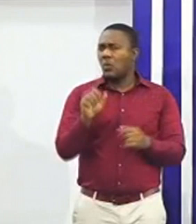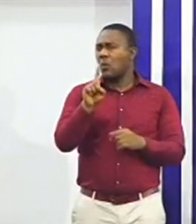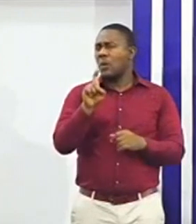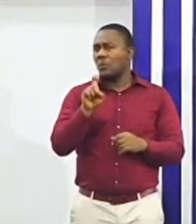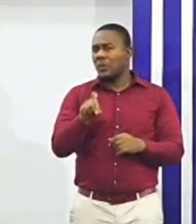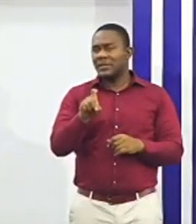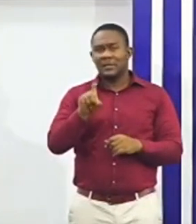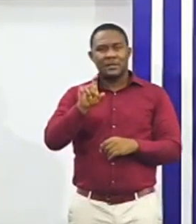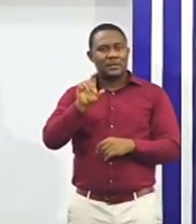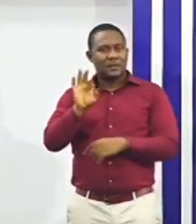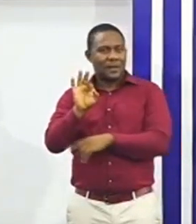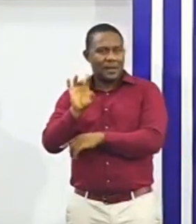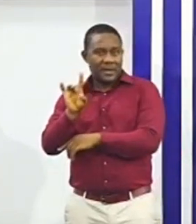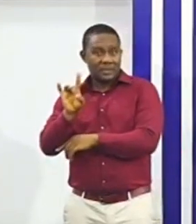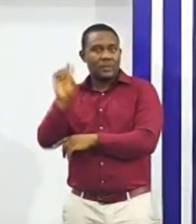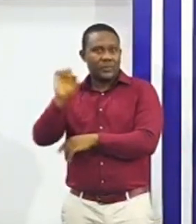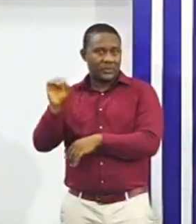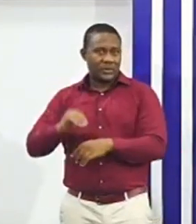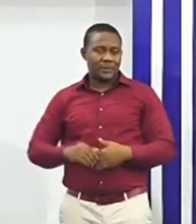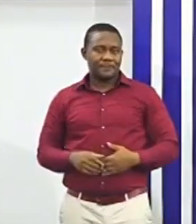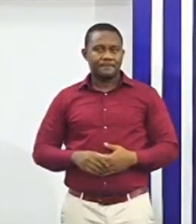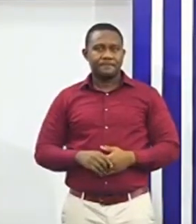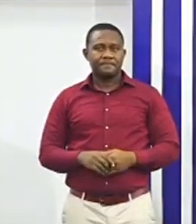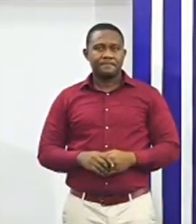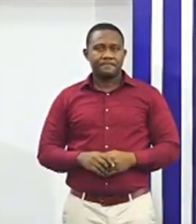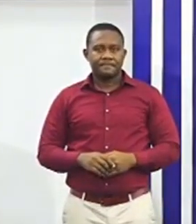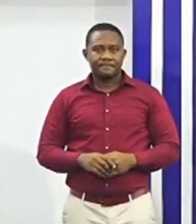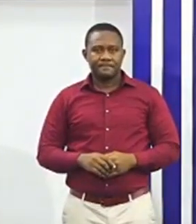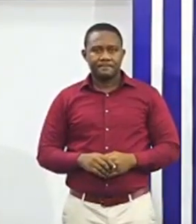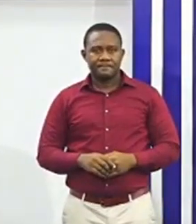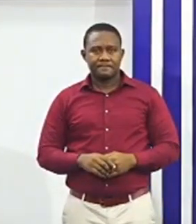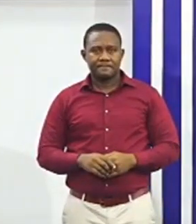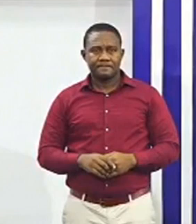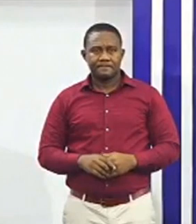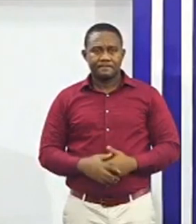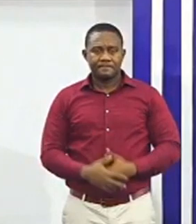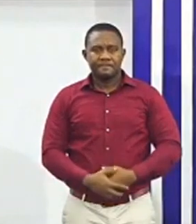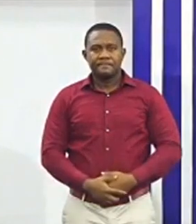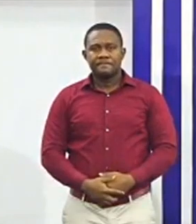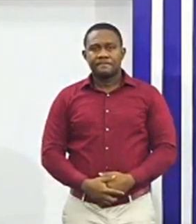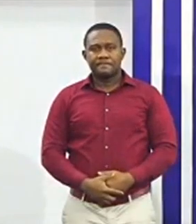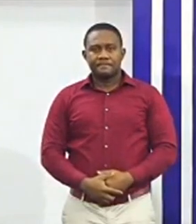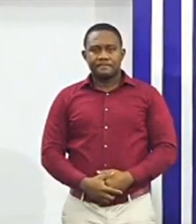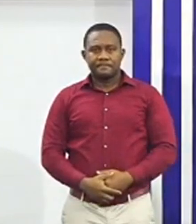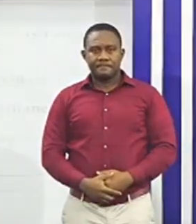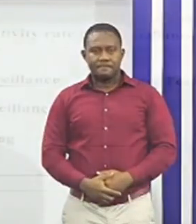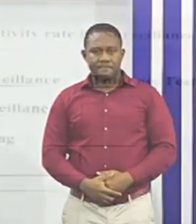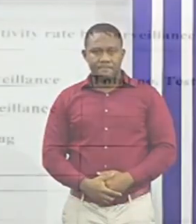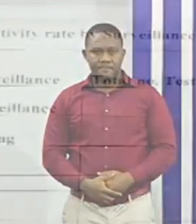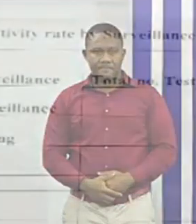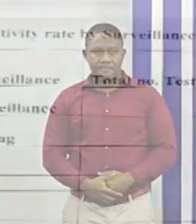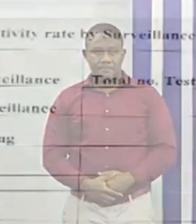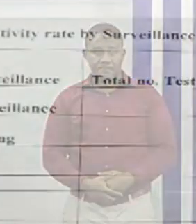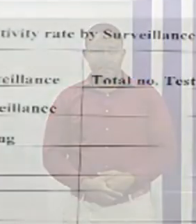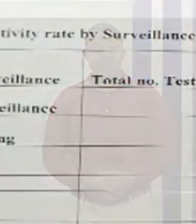anar atitura tane lezar anar ni pie ni bun yen ngapo abanant nan turo nyoro agarenin afiluzie kabai